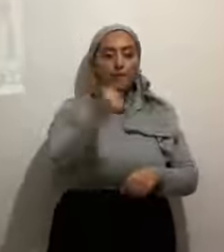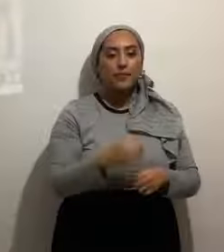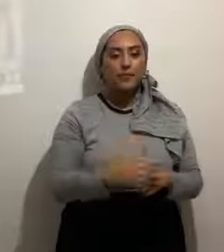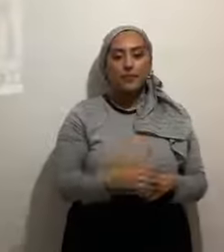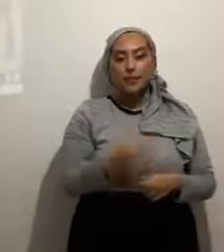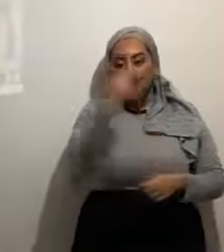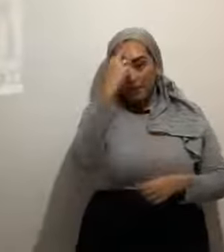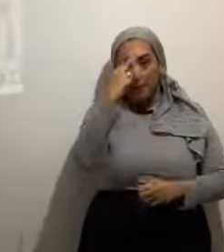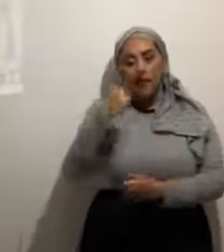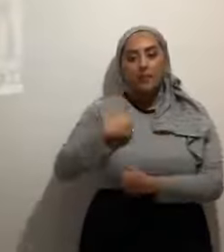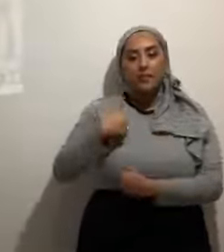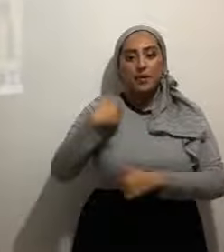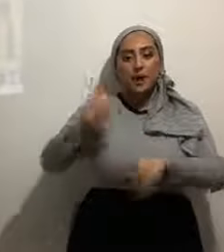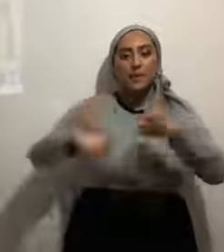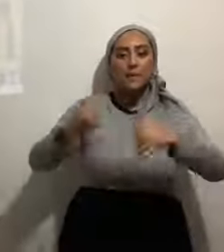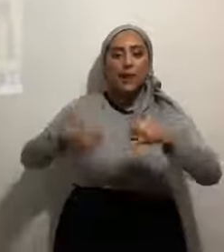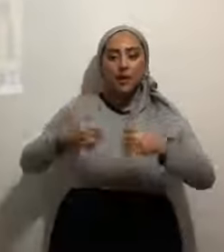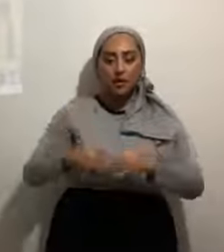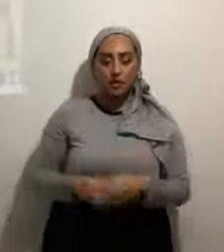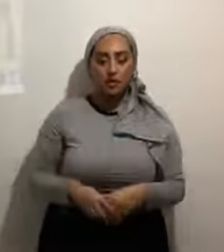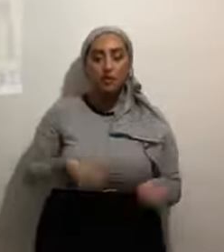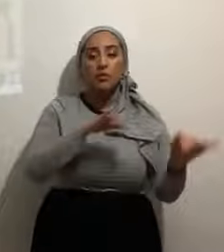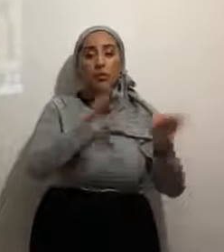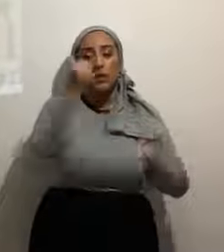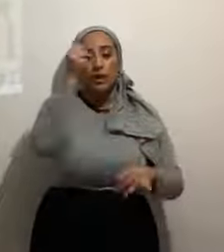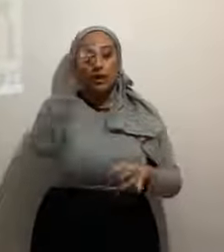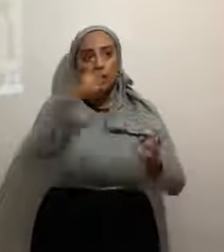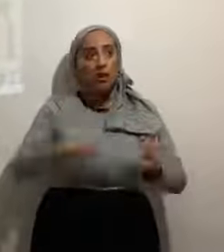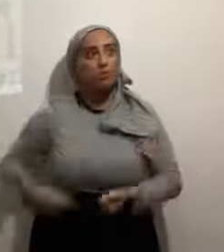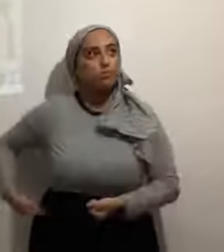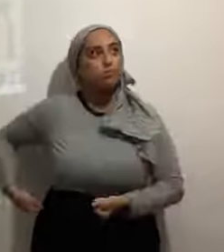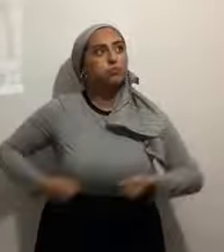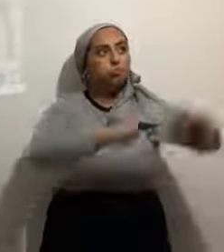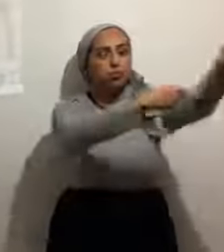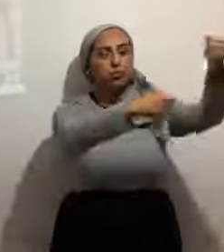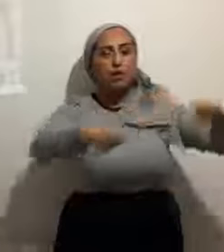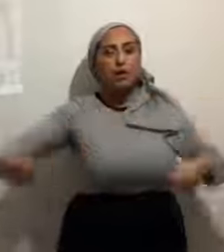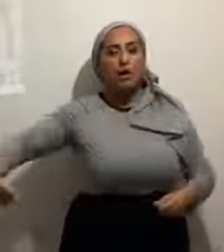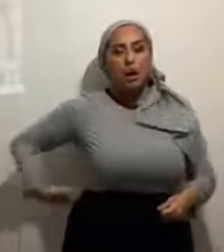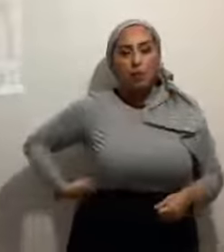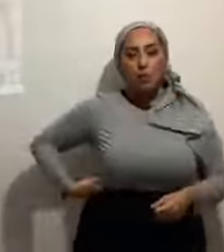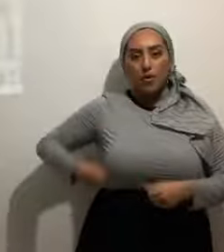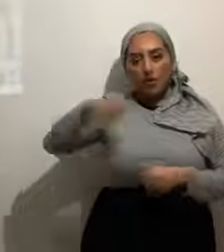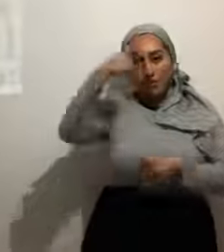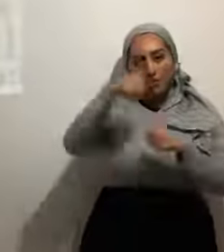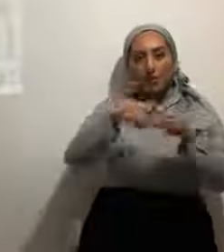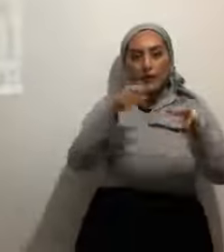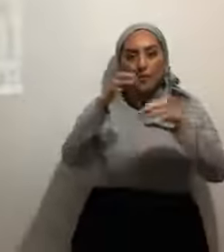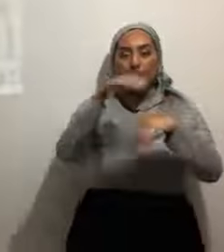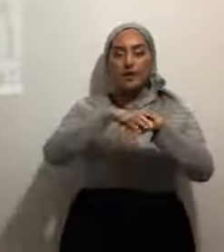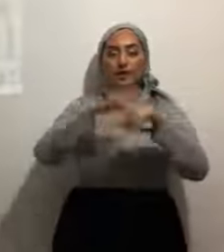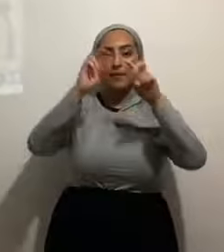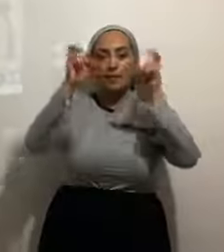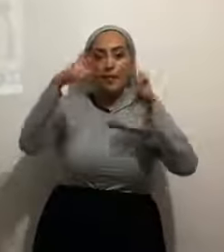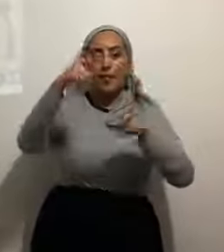Traspasado en su costado. ¿Recuerdan? El lanzazo. Eso está explicado en el tema de Pesach. Vamos a